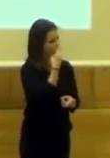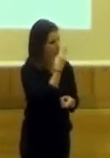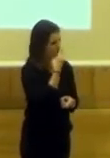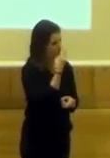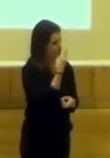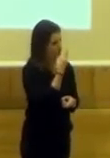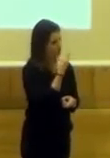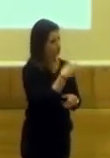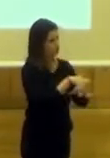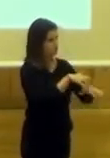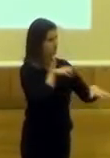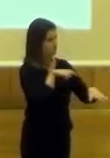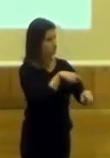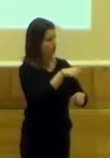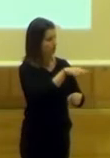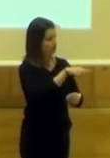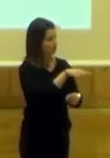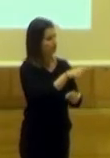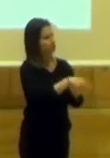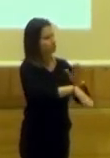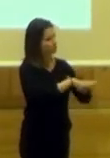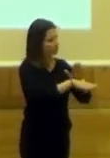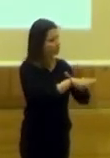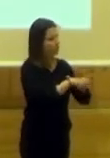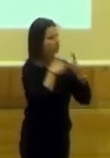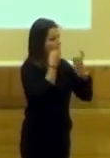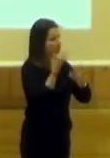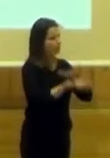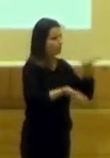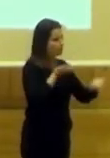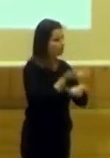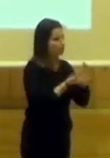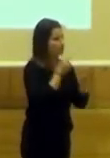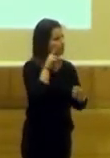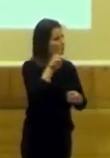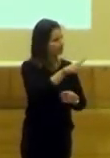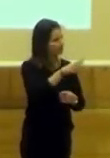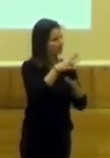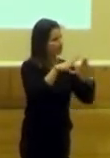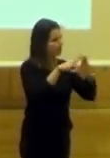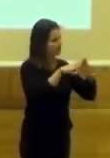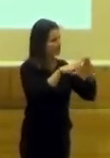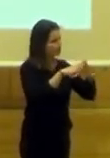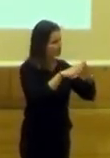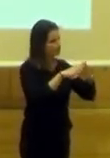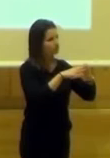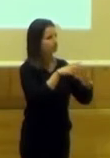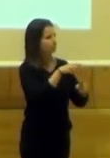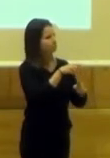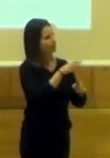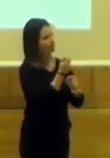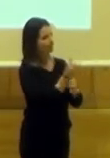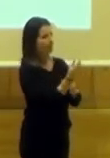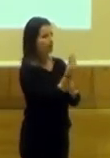interesan. Y en la mayoría de ellos seguimos tratando de fomentar esa perspectiva feminista y resituar